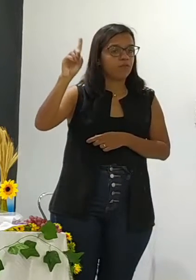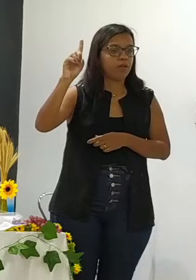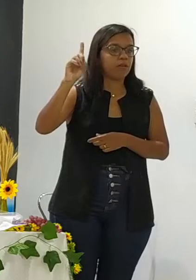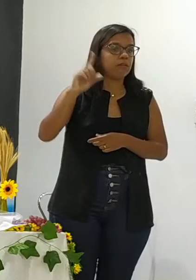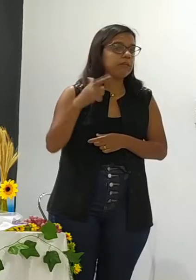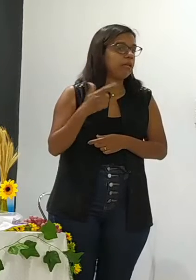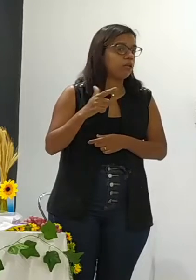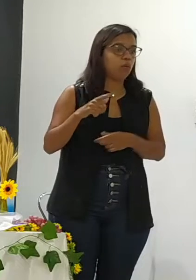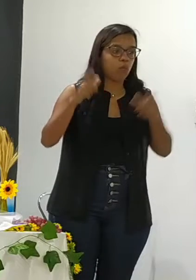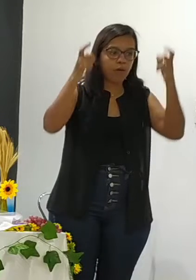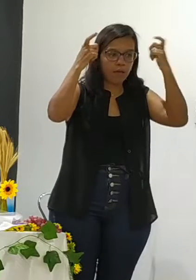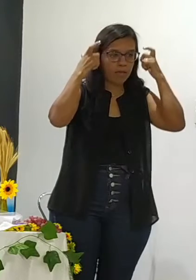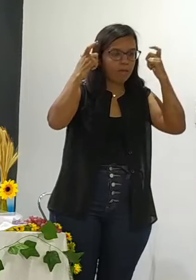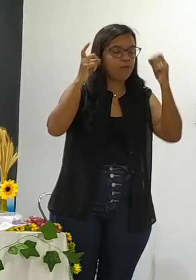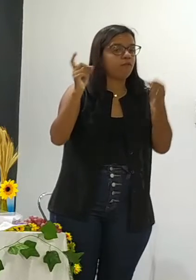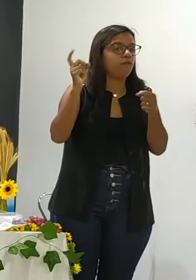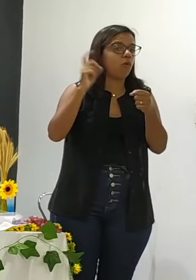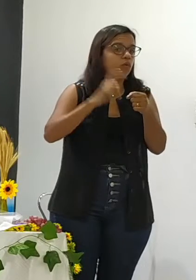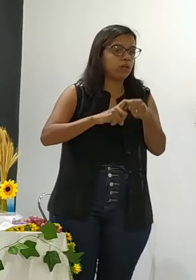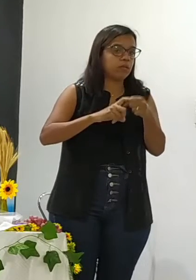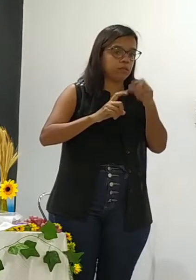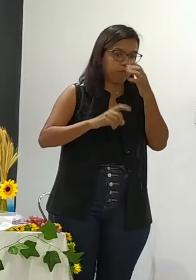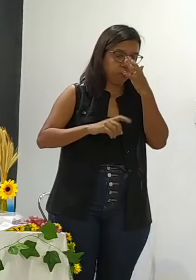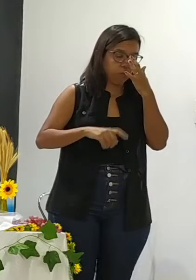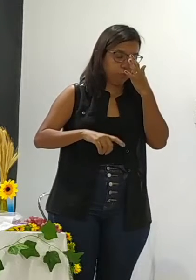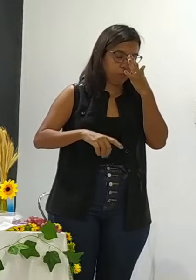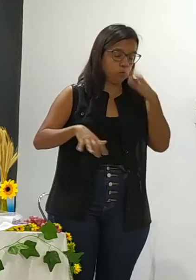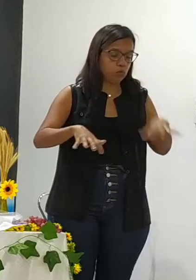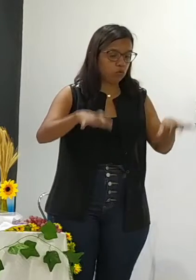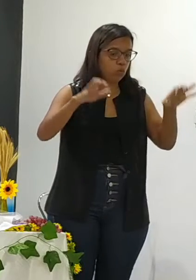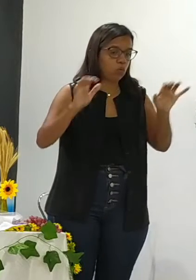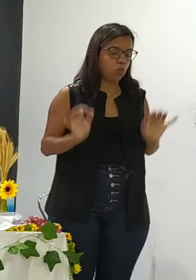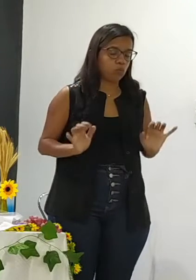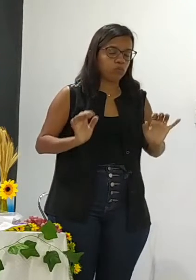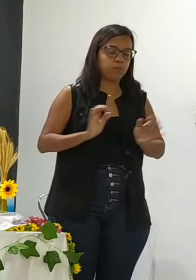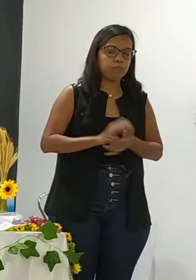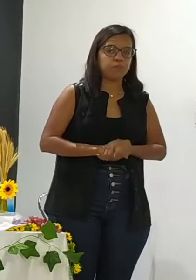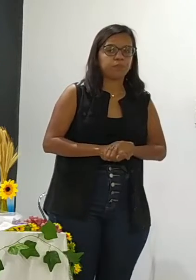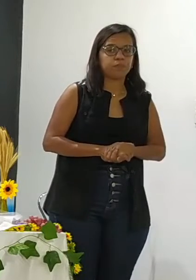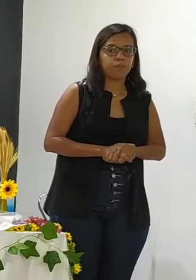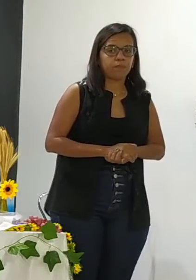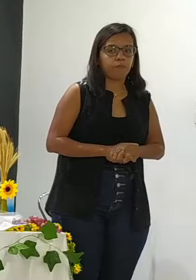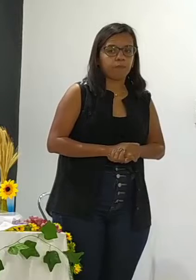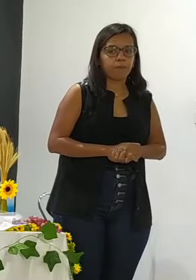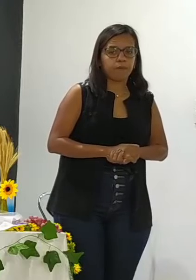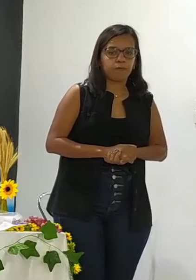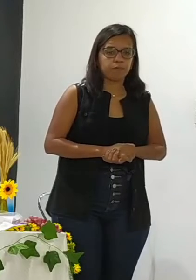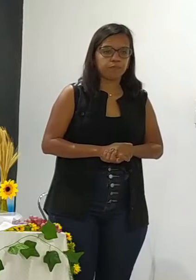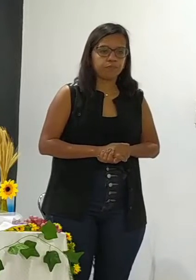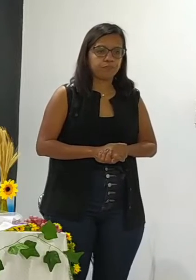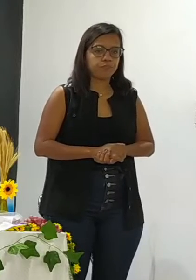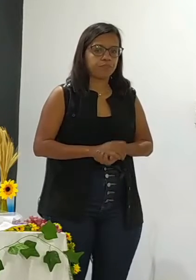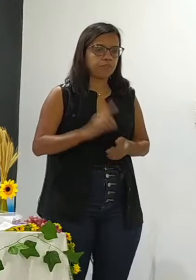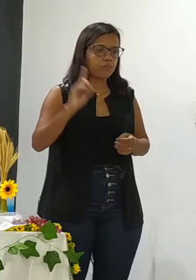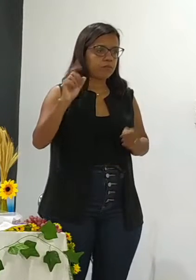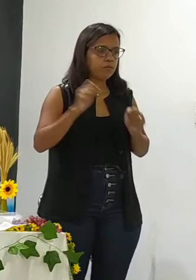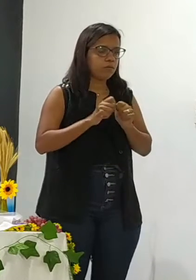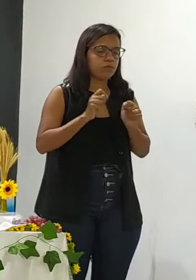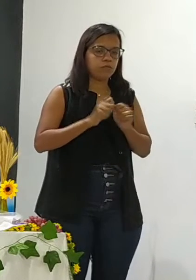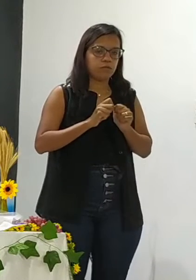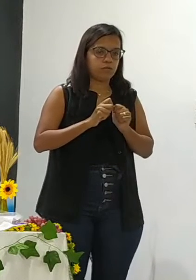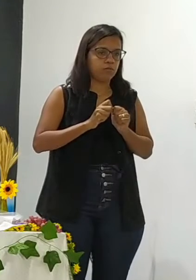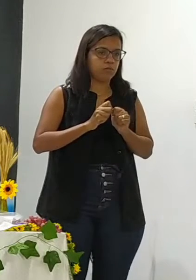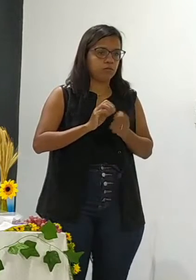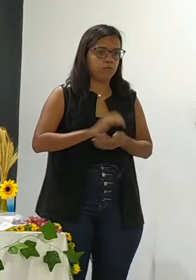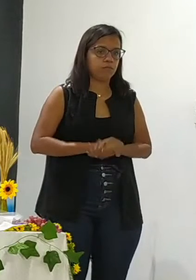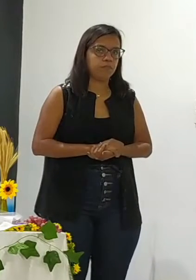nenhum rei faltaria no seu trono, aleluia. Glória a Deus. Olha o que Deus fez,